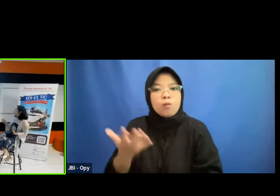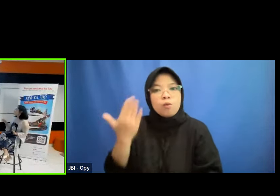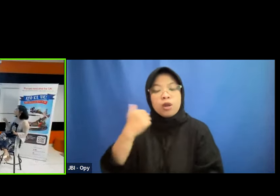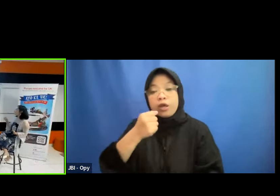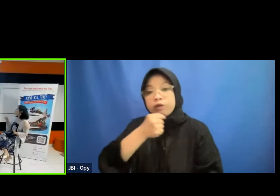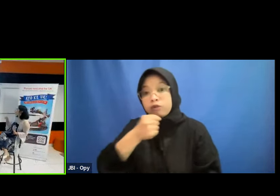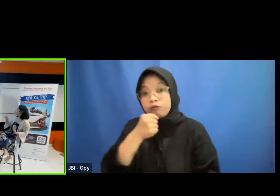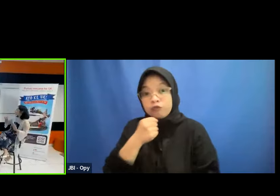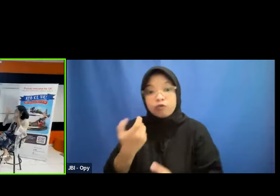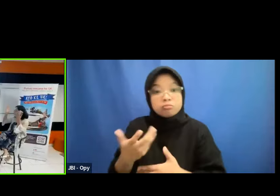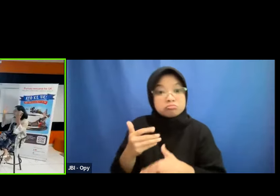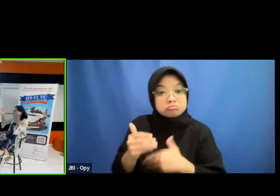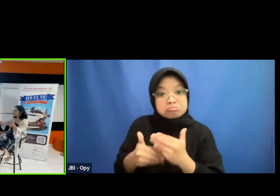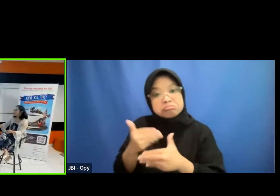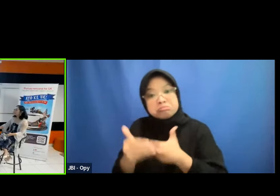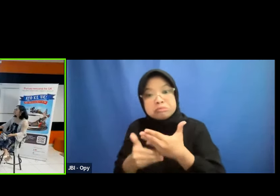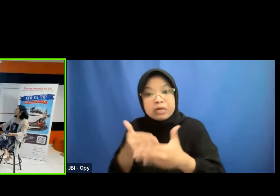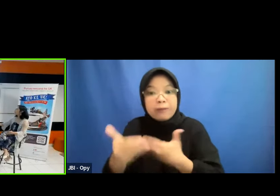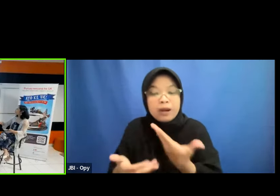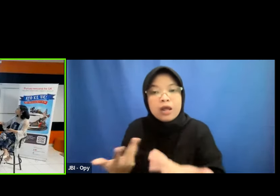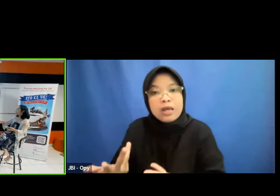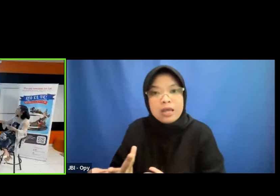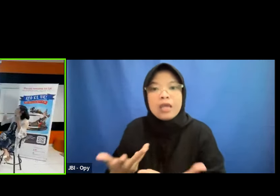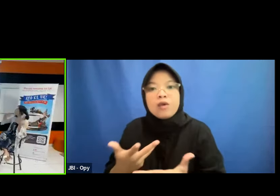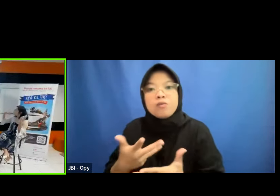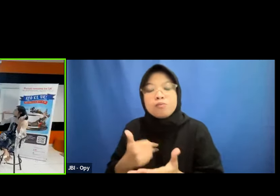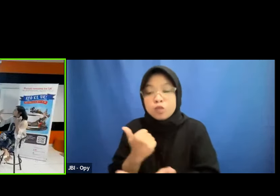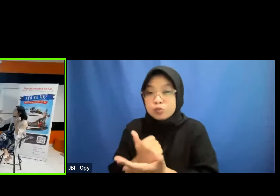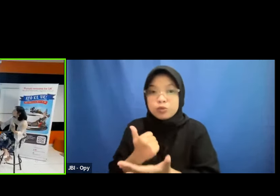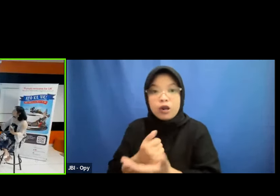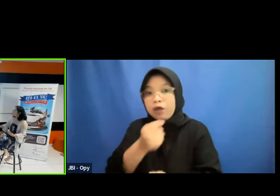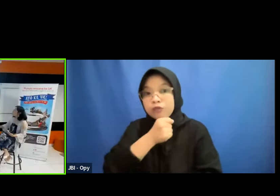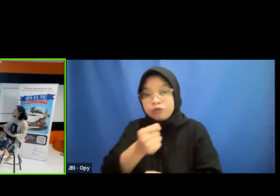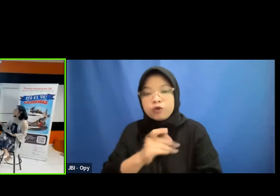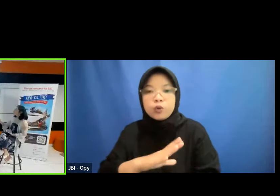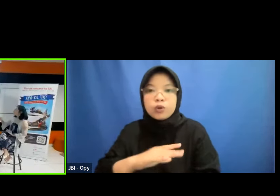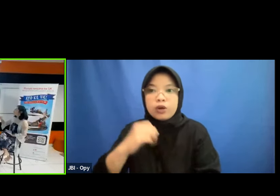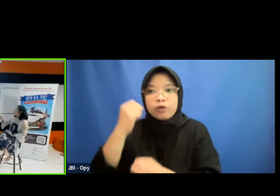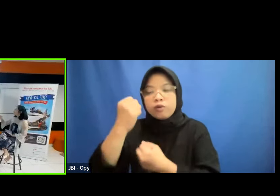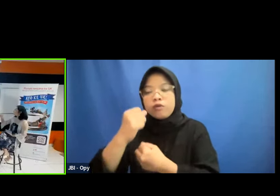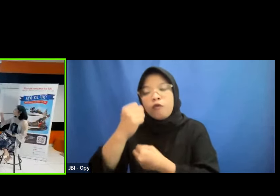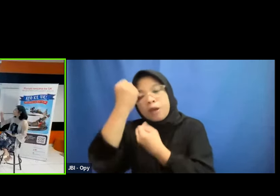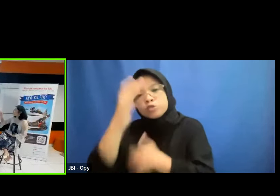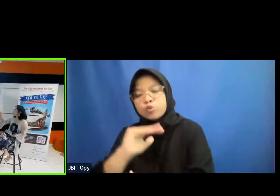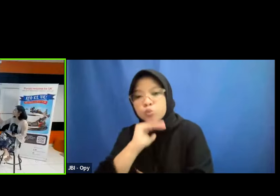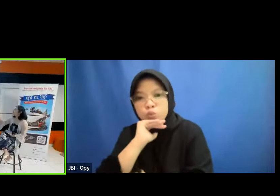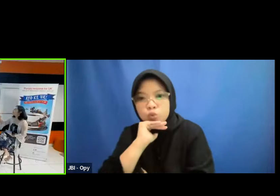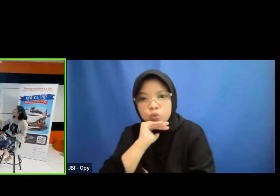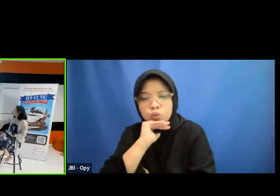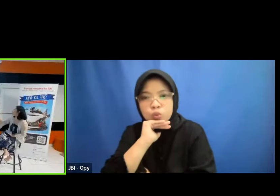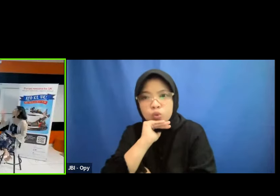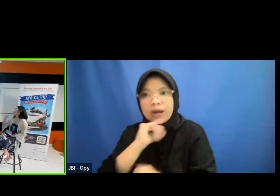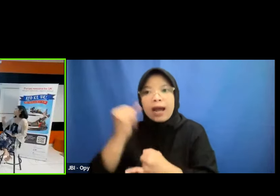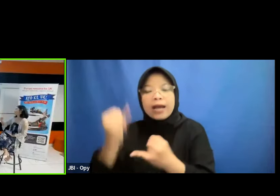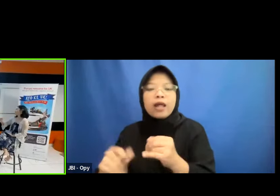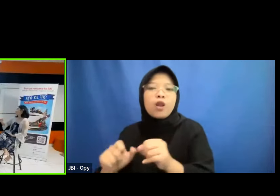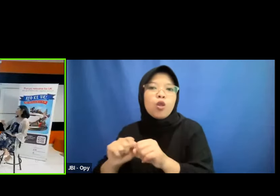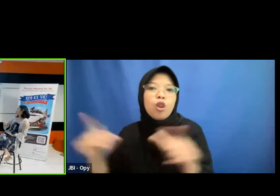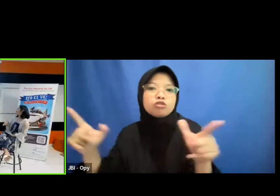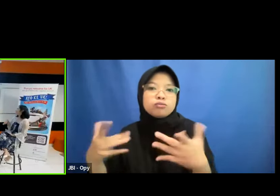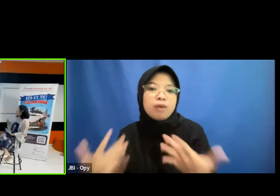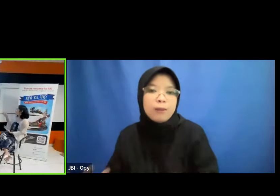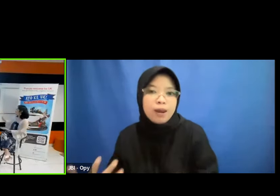interview gitu sampai pas beneran menjalankan interview lalu nunggu pengumuman sampai ternyata final lolos